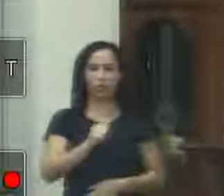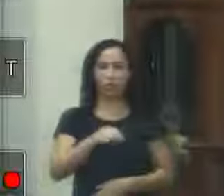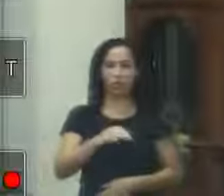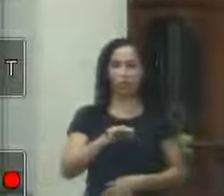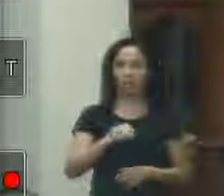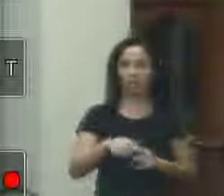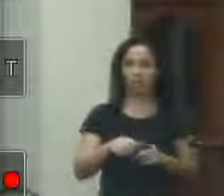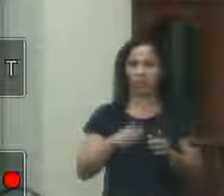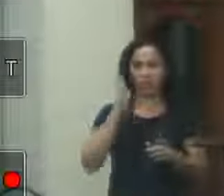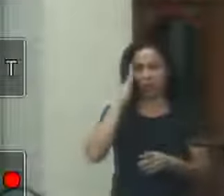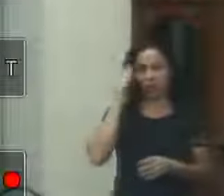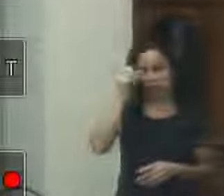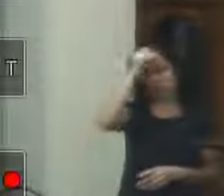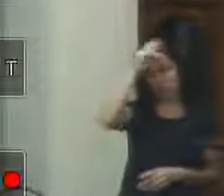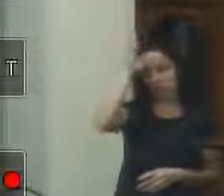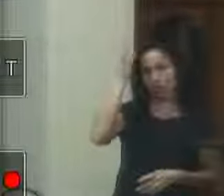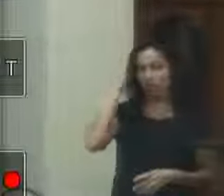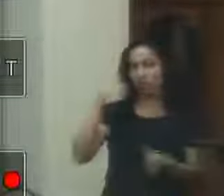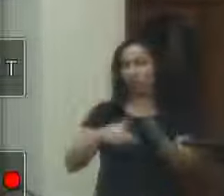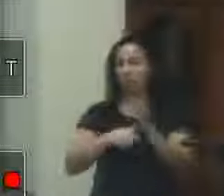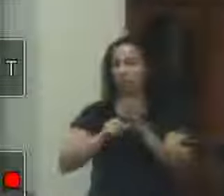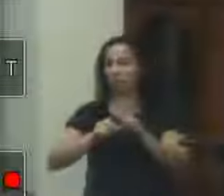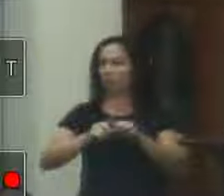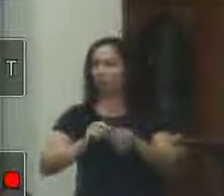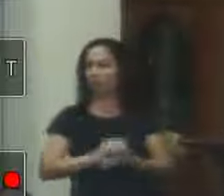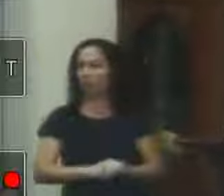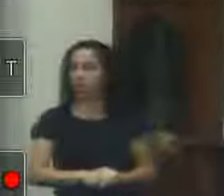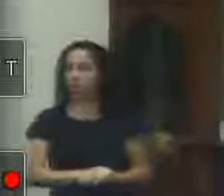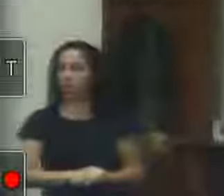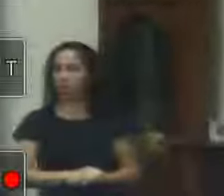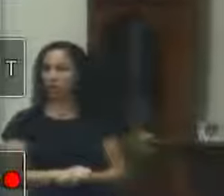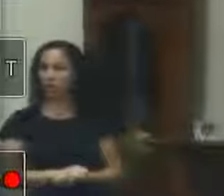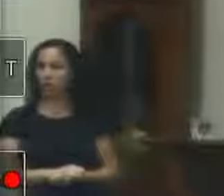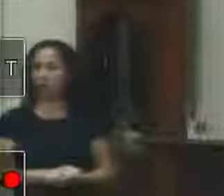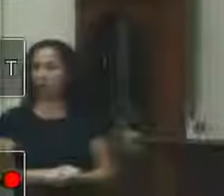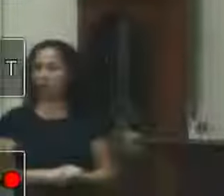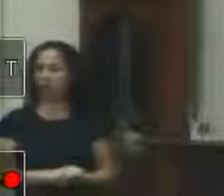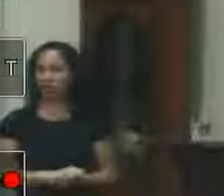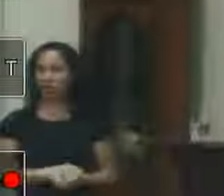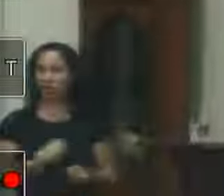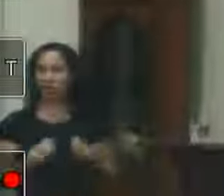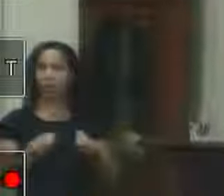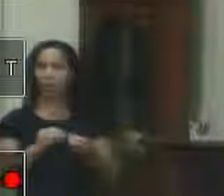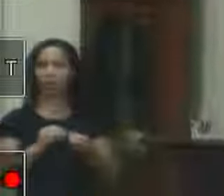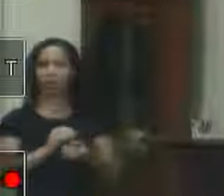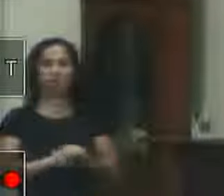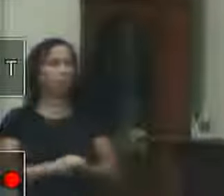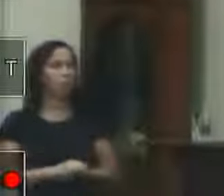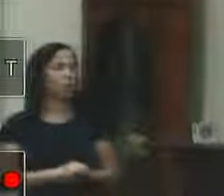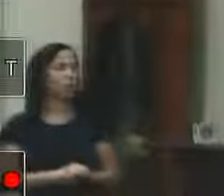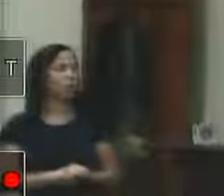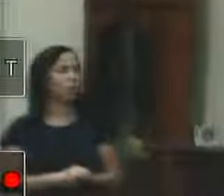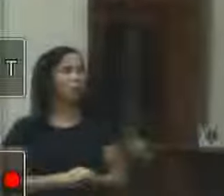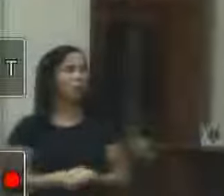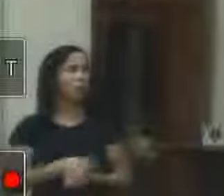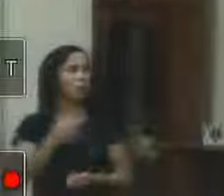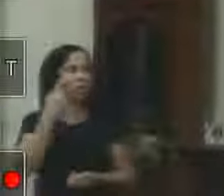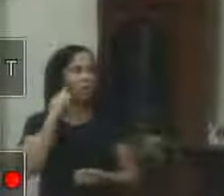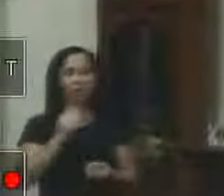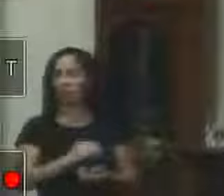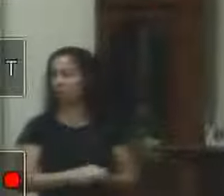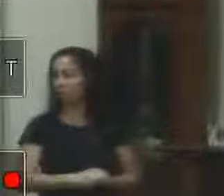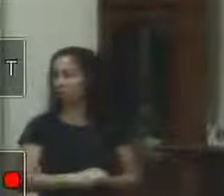antes de... Se ele assinou, Celcinho, acredito eu que saiba, né? Vereador... Aqui,